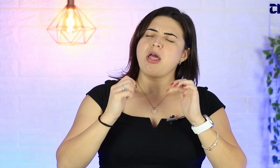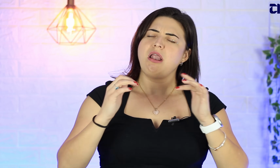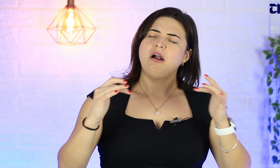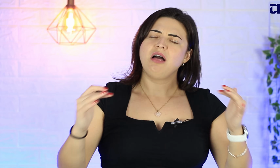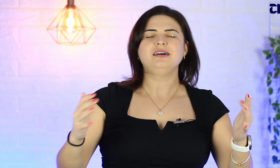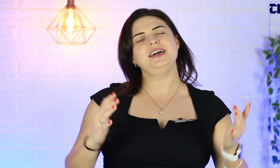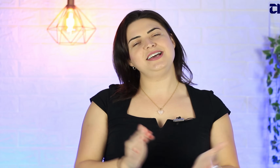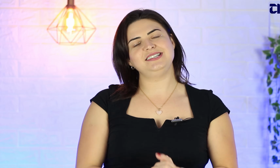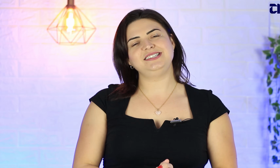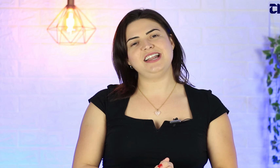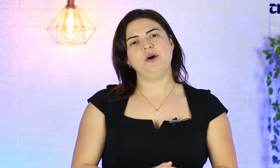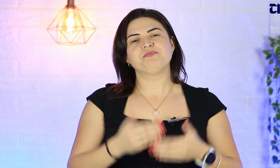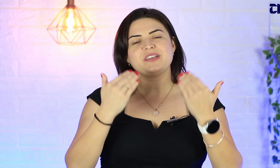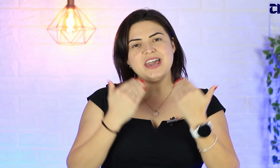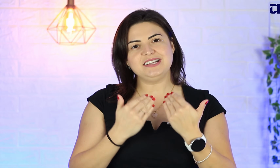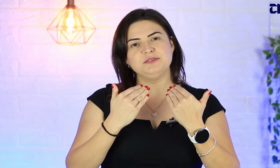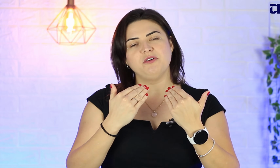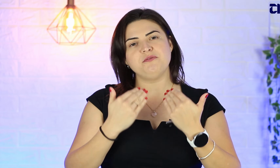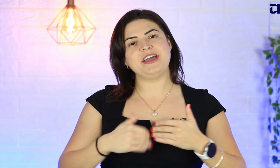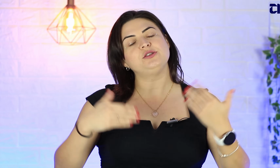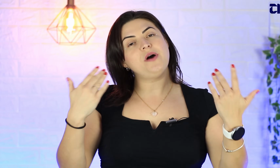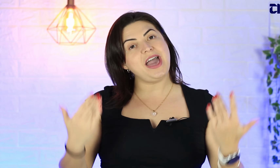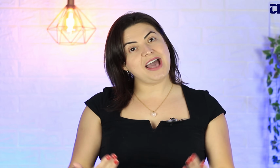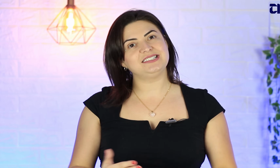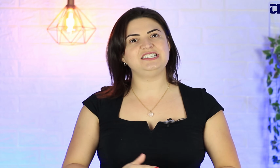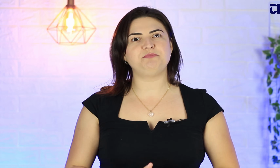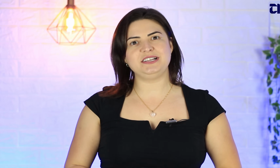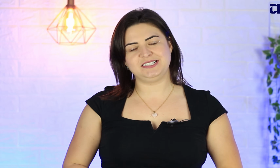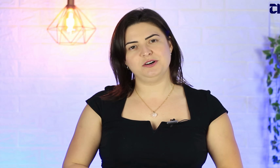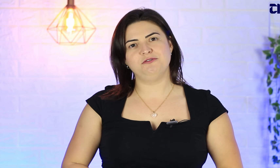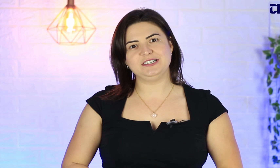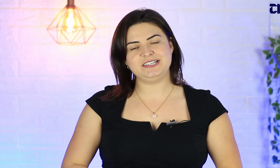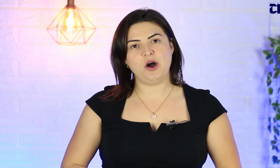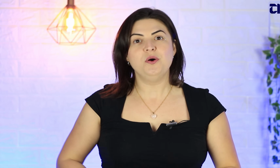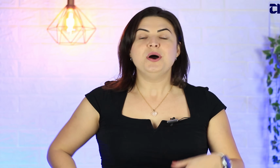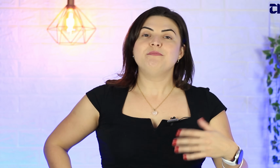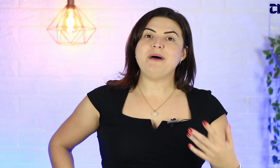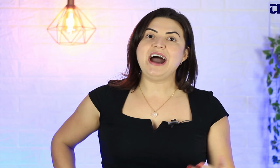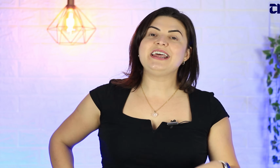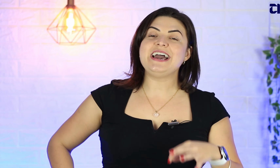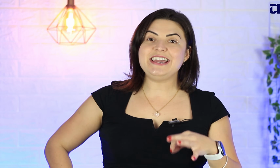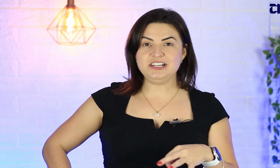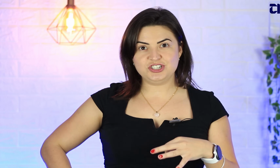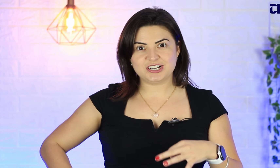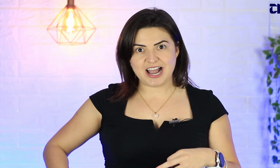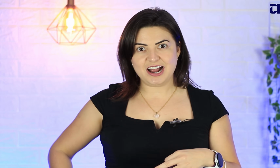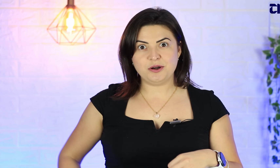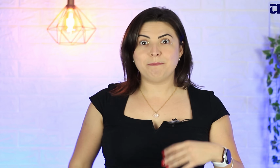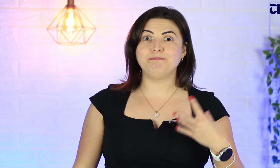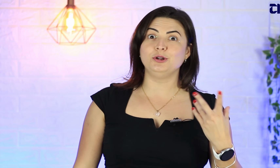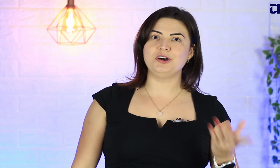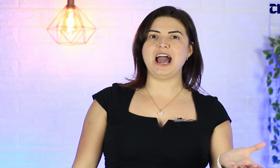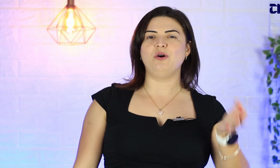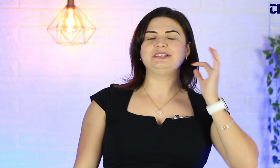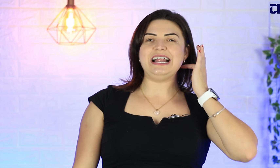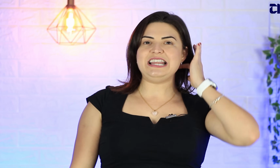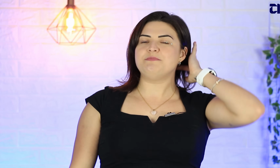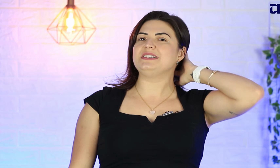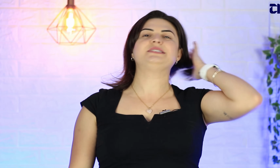esse sinal, esse movimento, essa expressão facial para indicar plural na Libras.